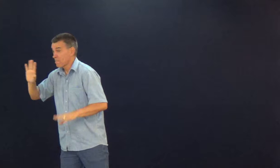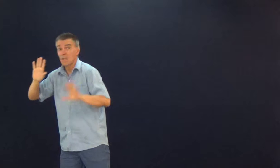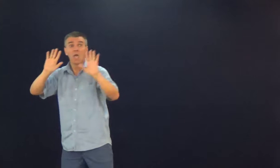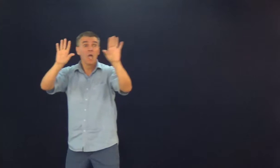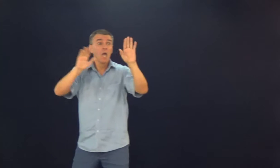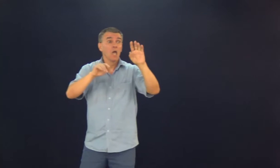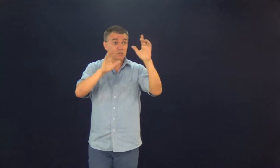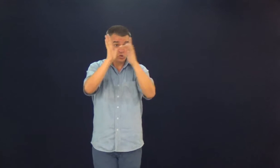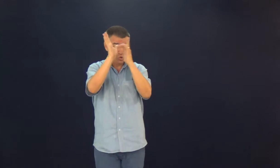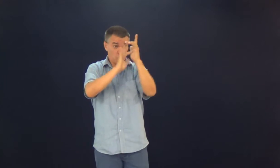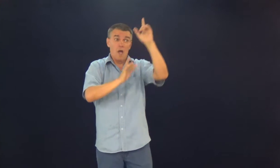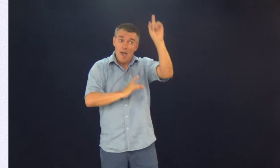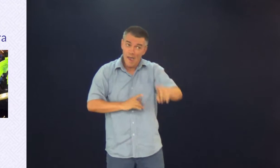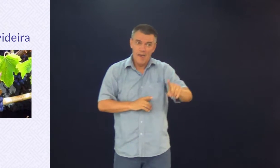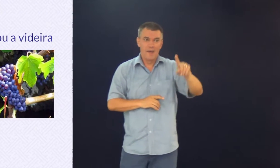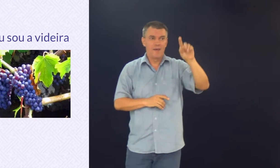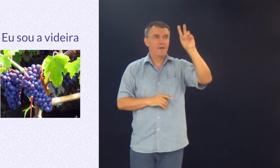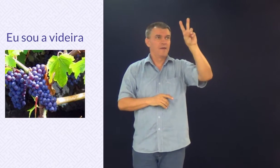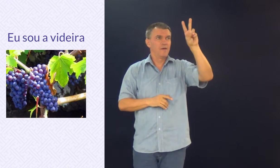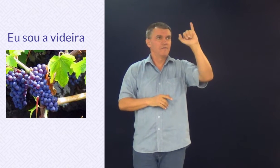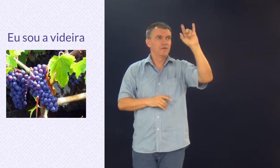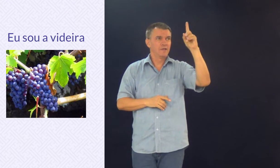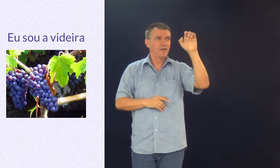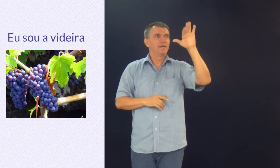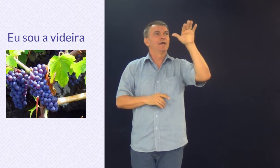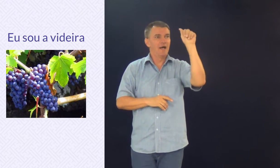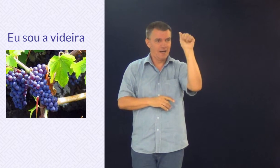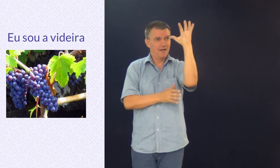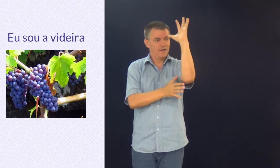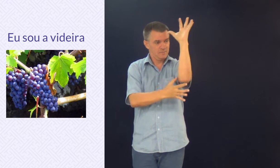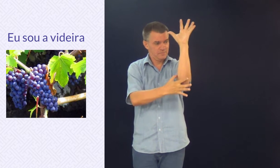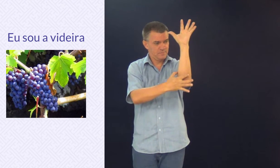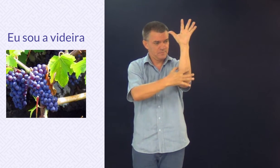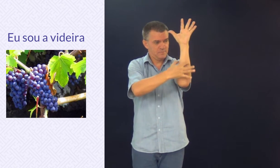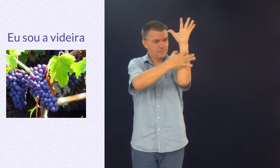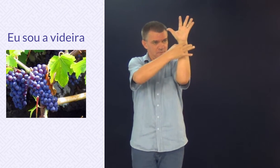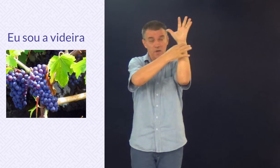olha só jesus é a videira certo